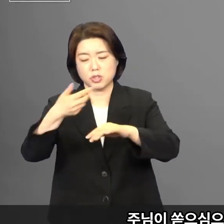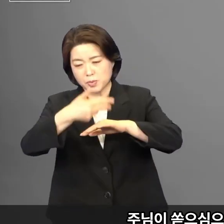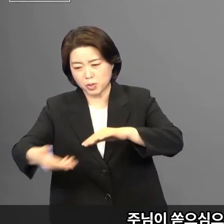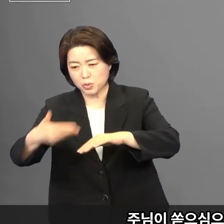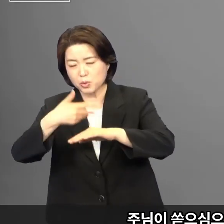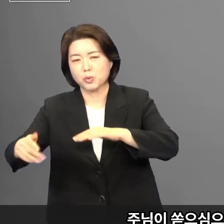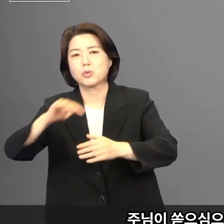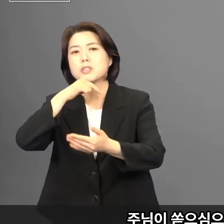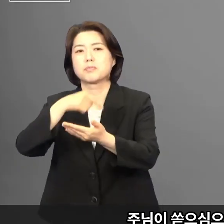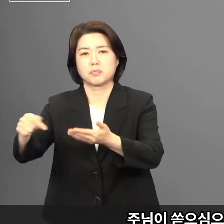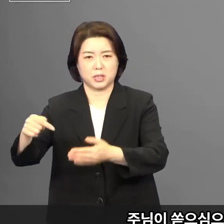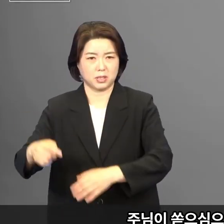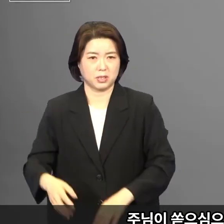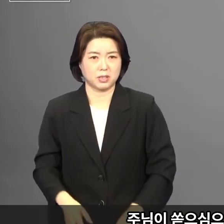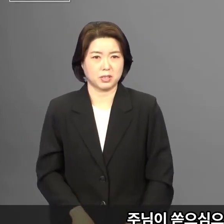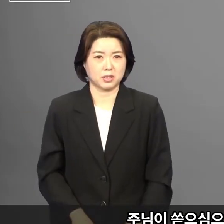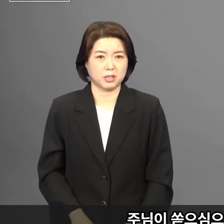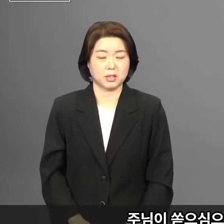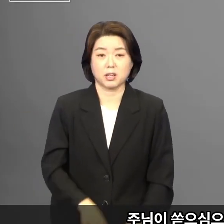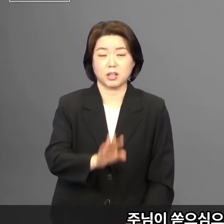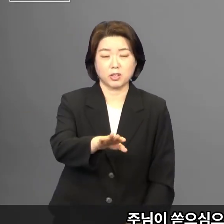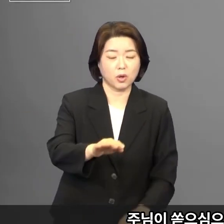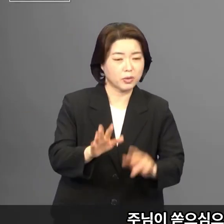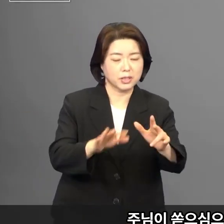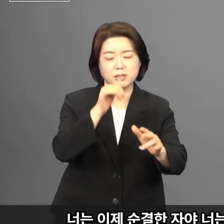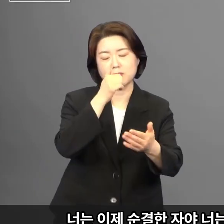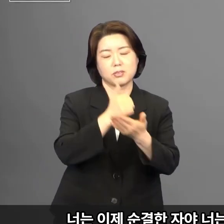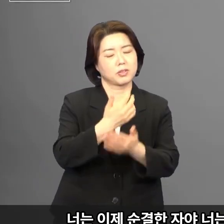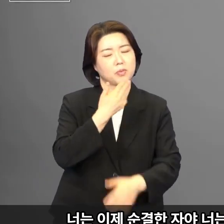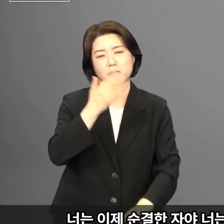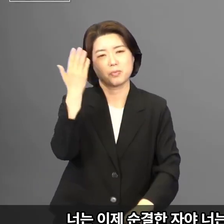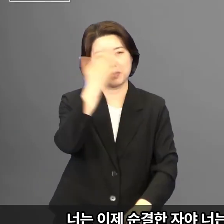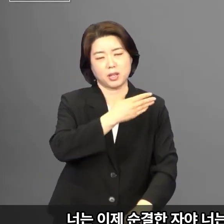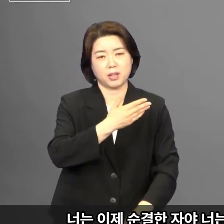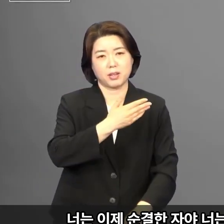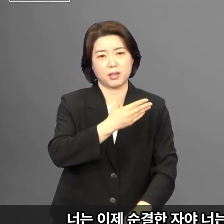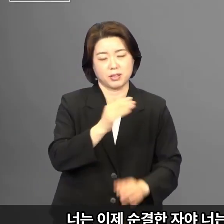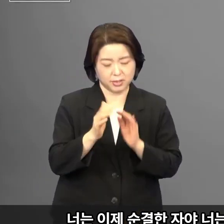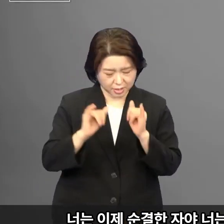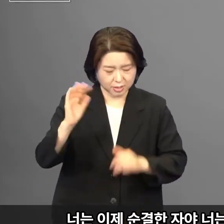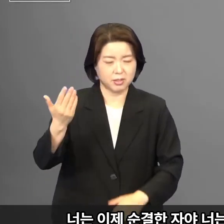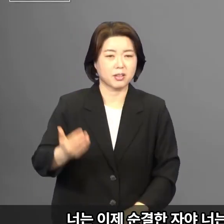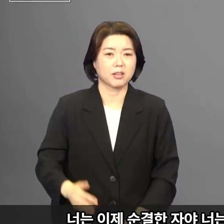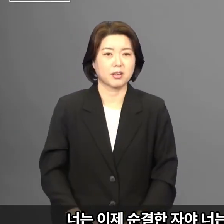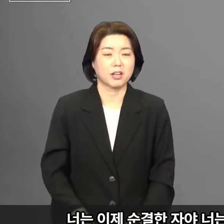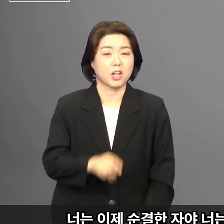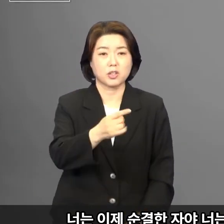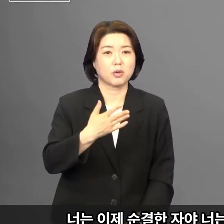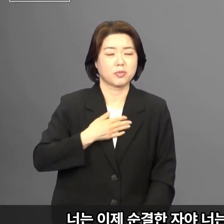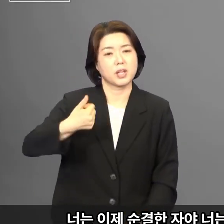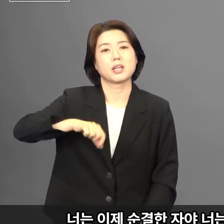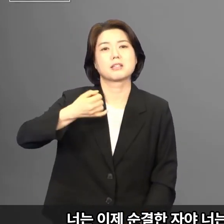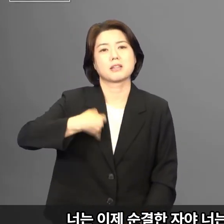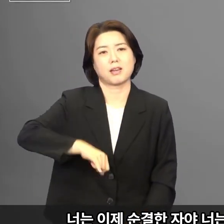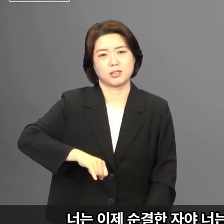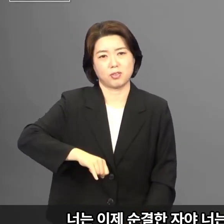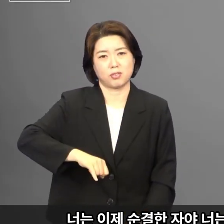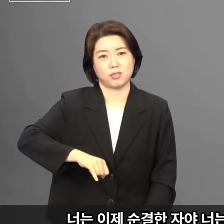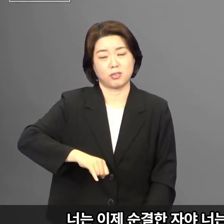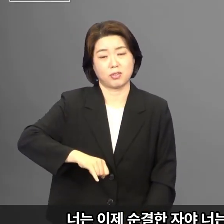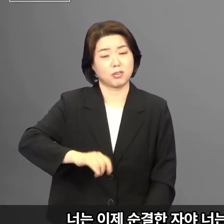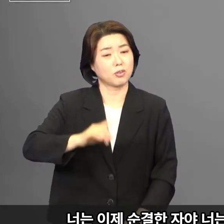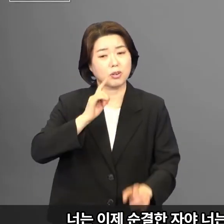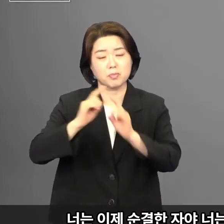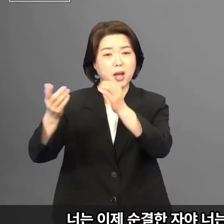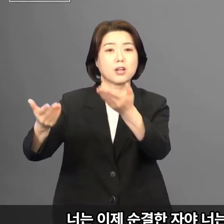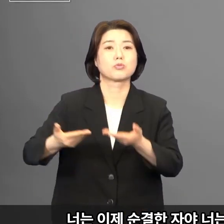쏟으심으로 너는 이제 죄가 없다, 너는 이제 순결한 자야, 너는 내 자녀야 라고 해주시는